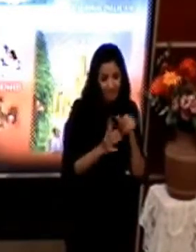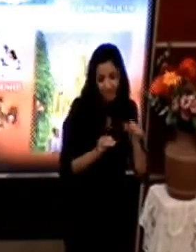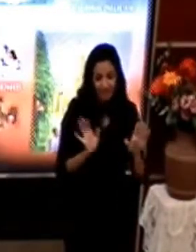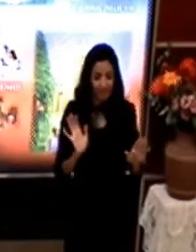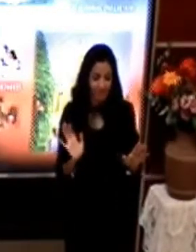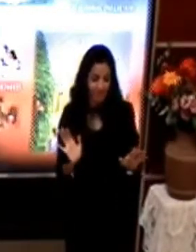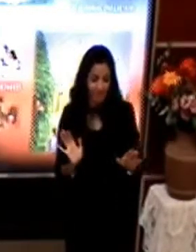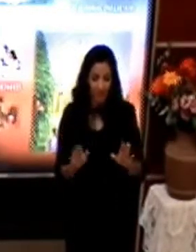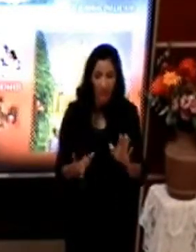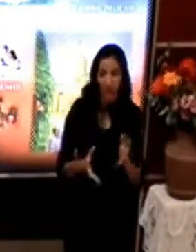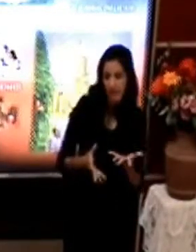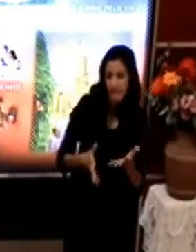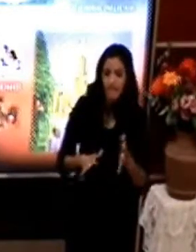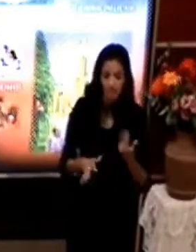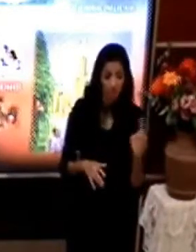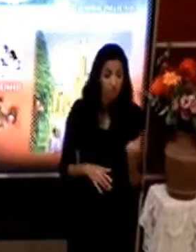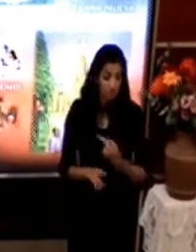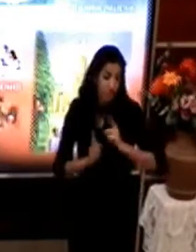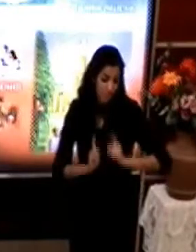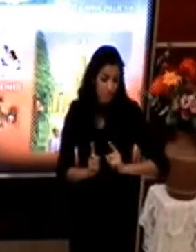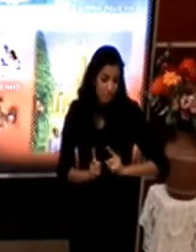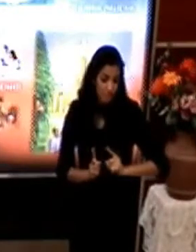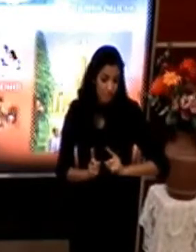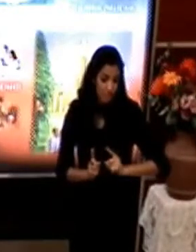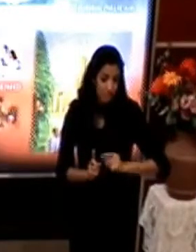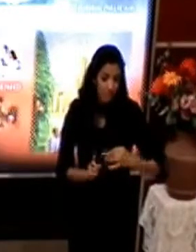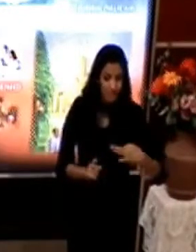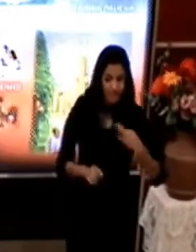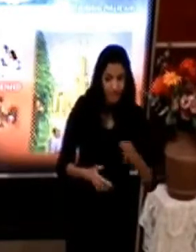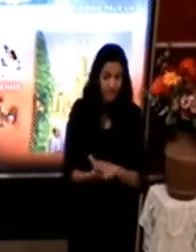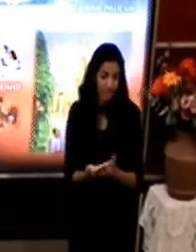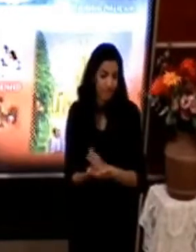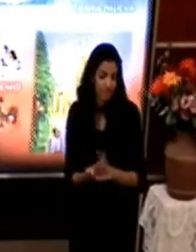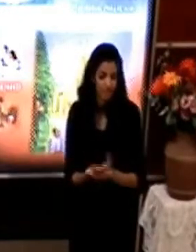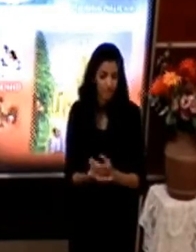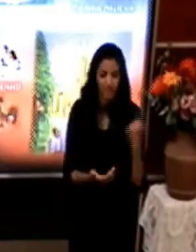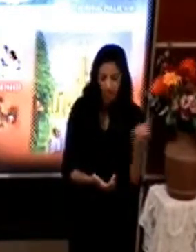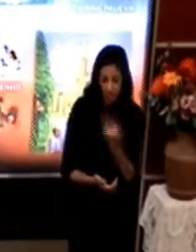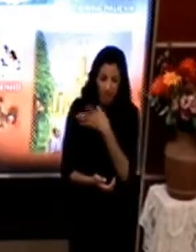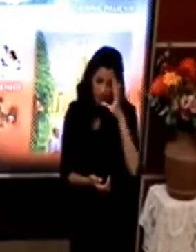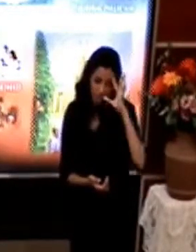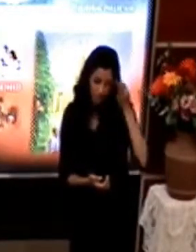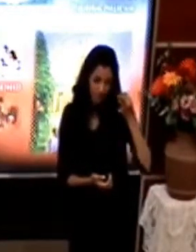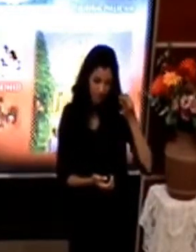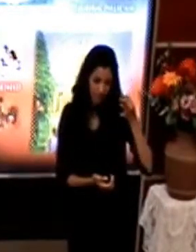veces nosotros también podemos llevar una vida así, entonces, cada uno sabe